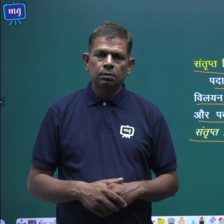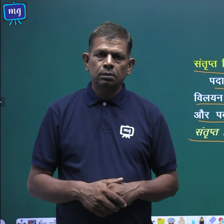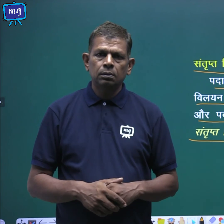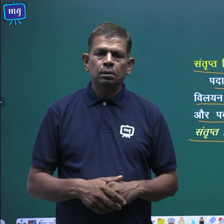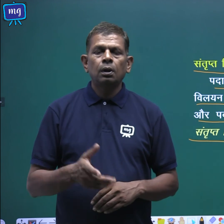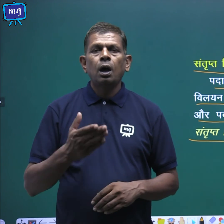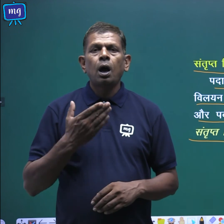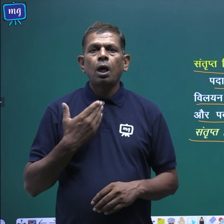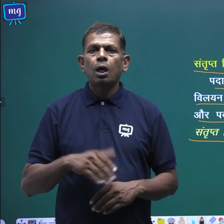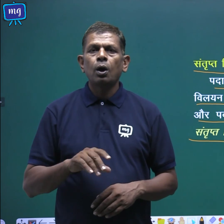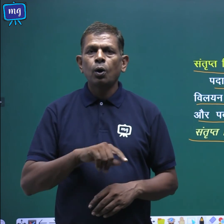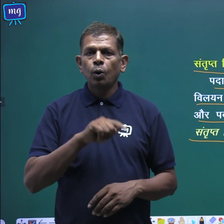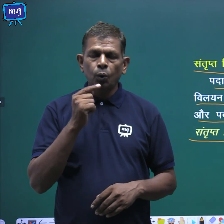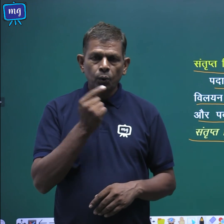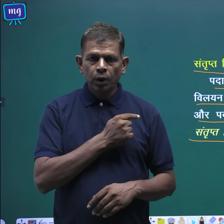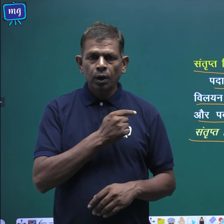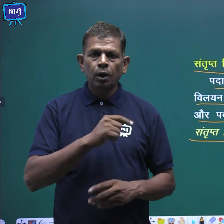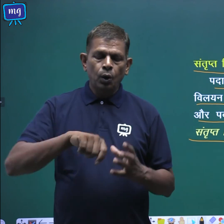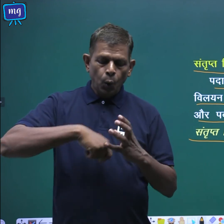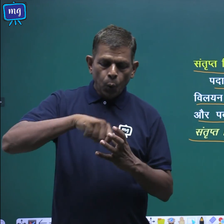तब वह विलयन